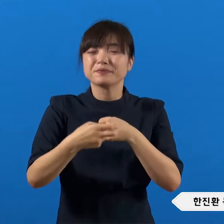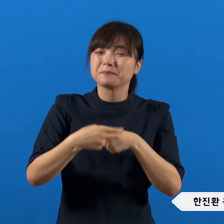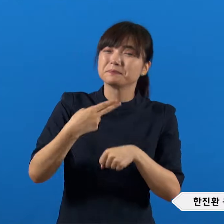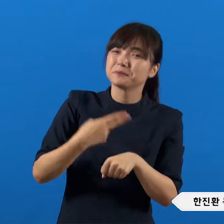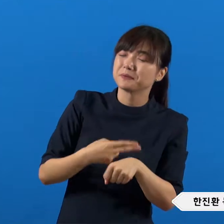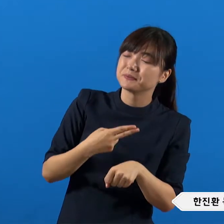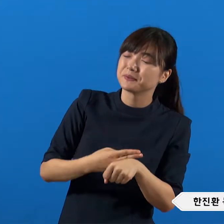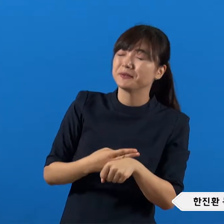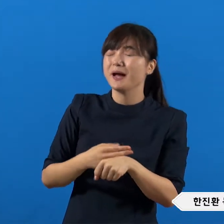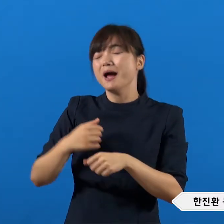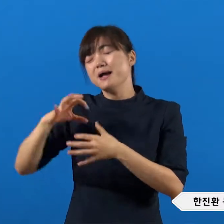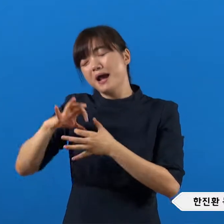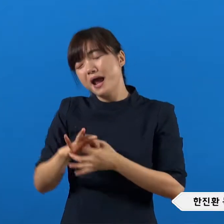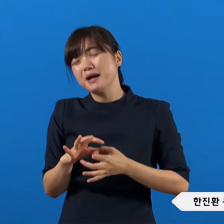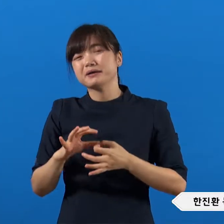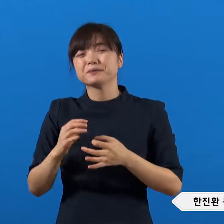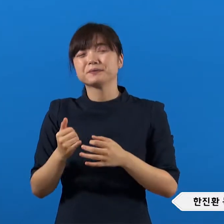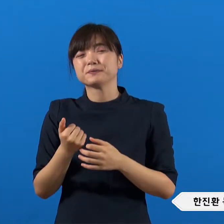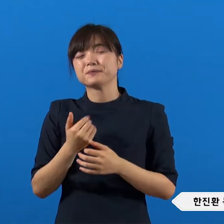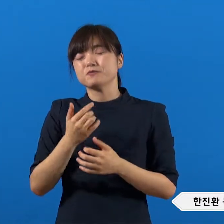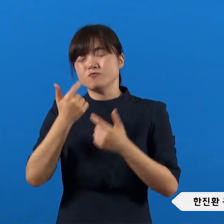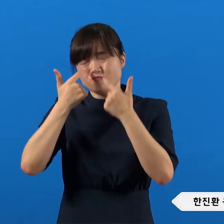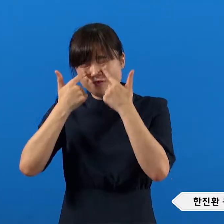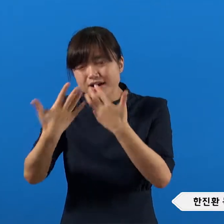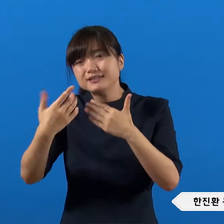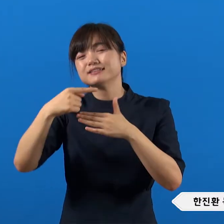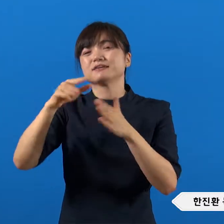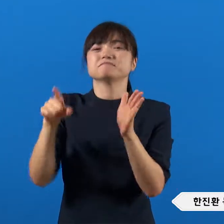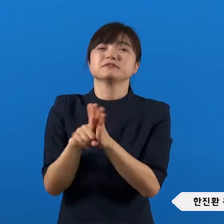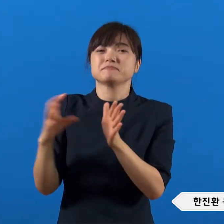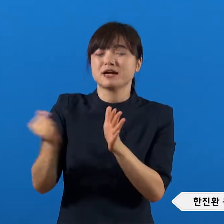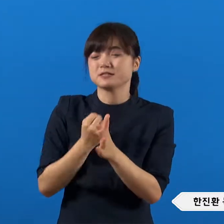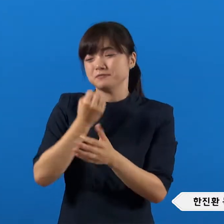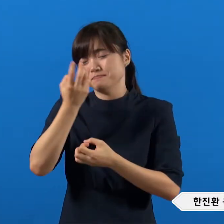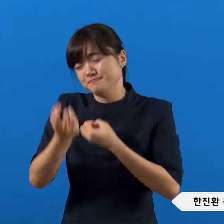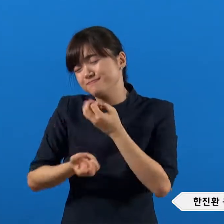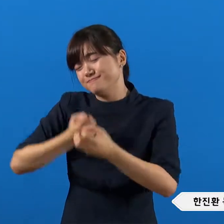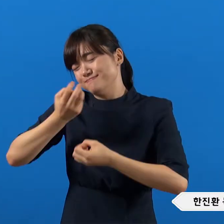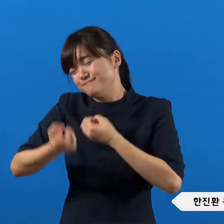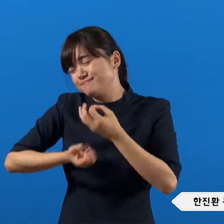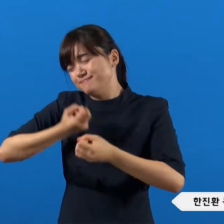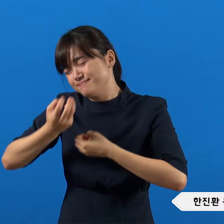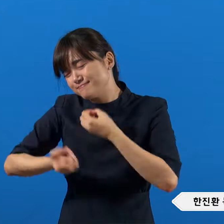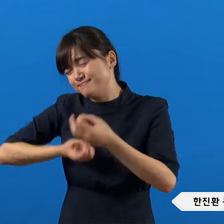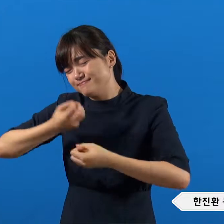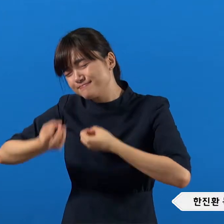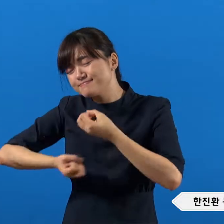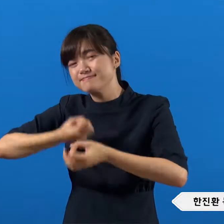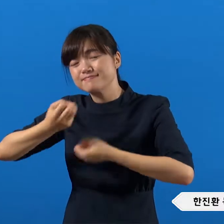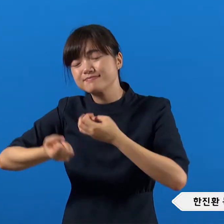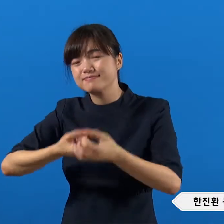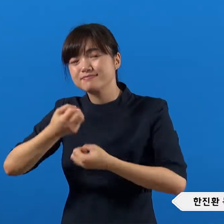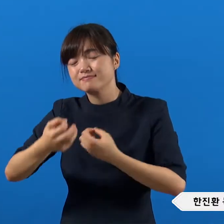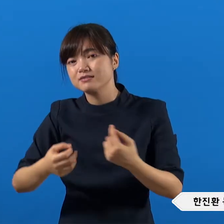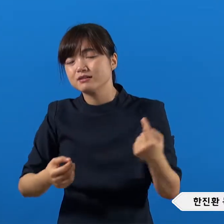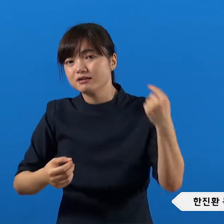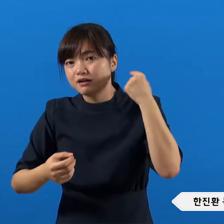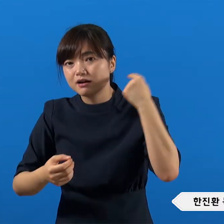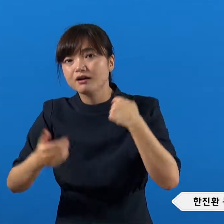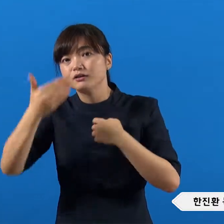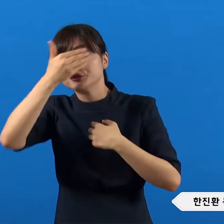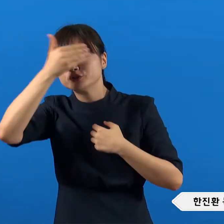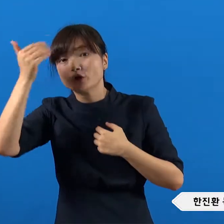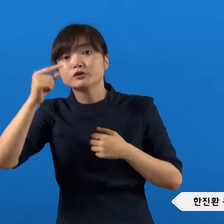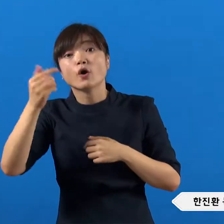자기 머리맡에서 확신에 차서 소곤대는 코른펠드 의사의 그 소곤대는 그 소리가